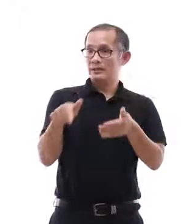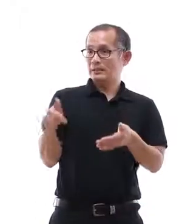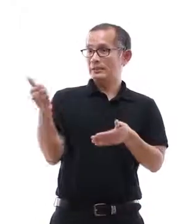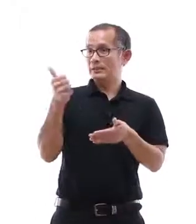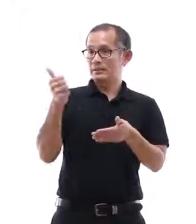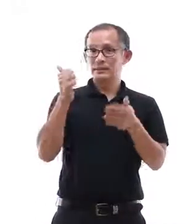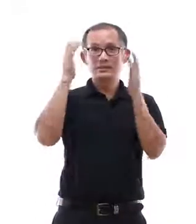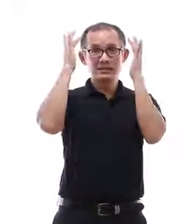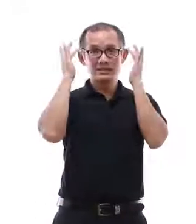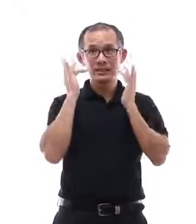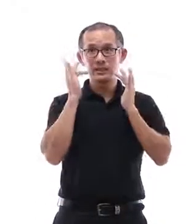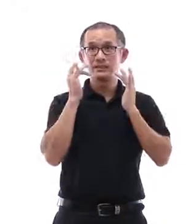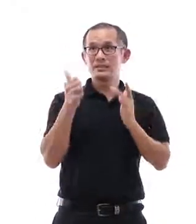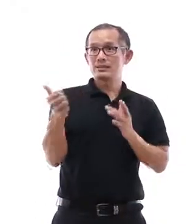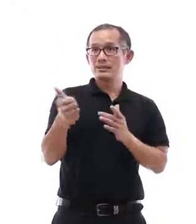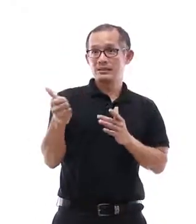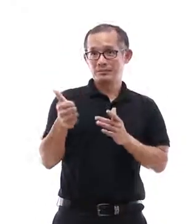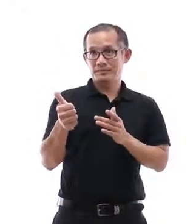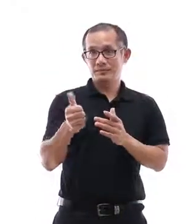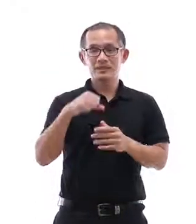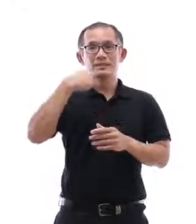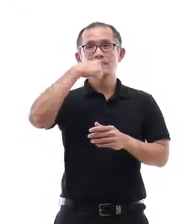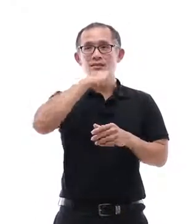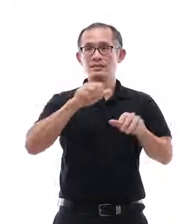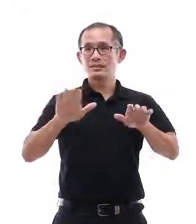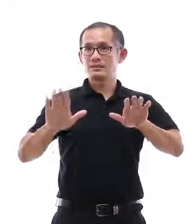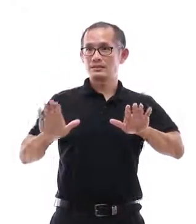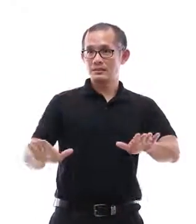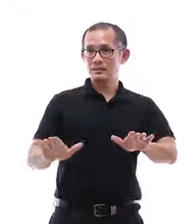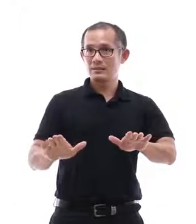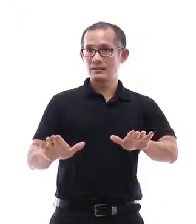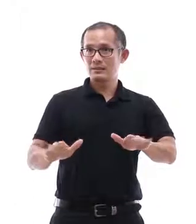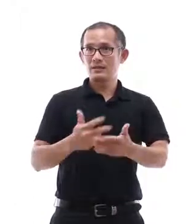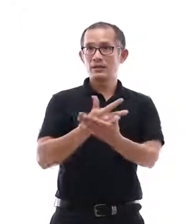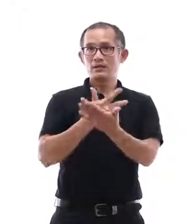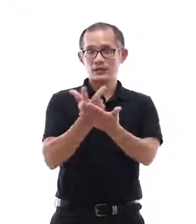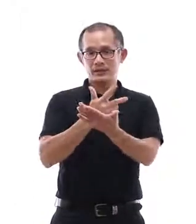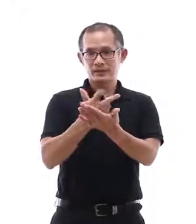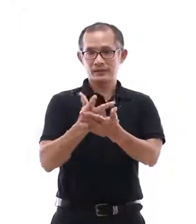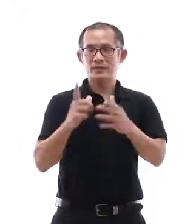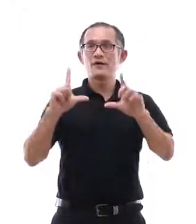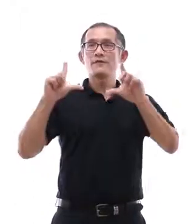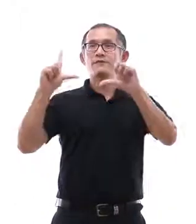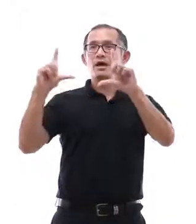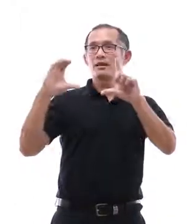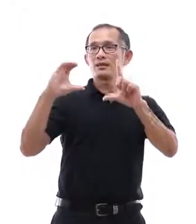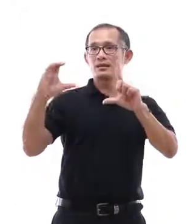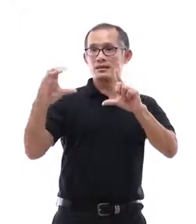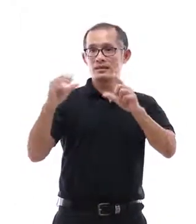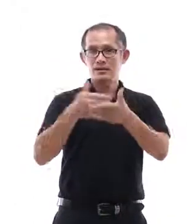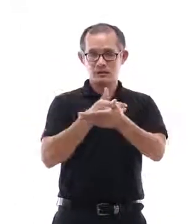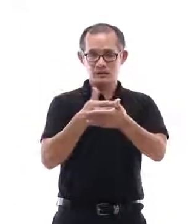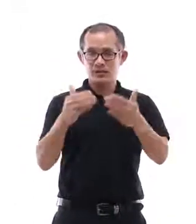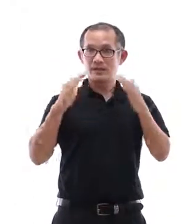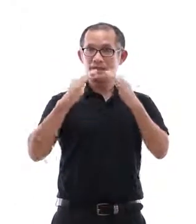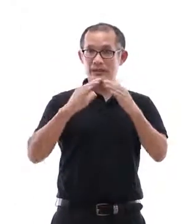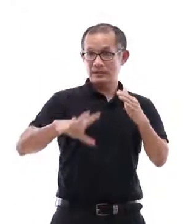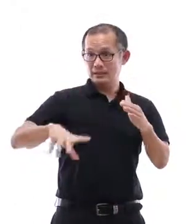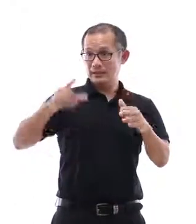画家夏阳是推动台湾现代艺术先驱东方画会的创